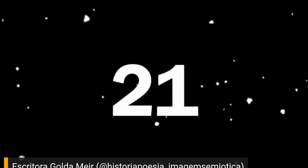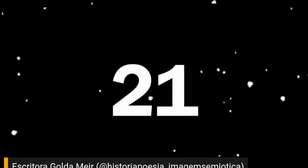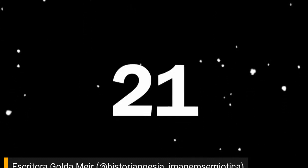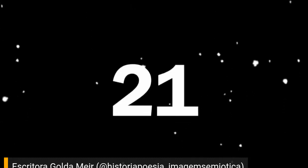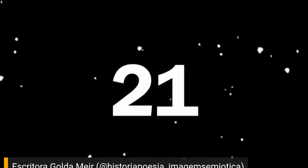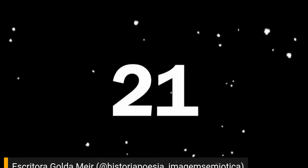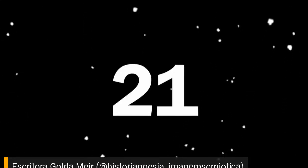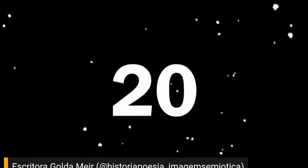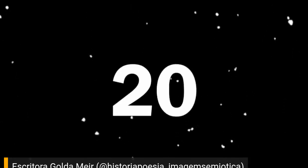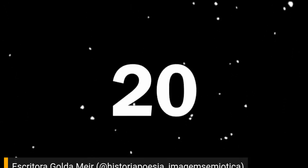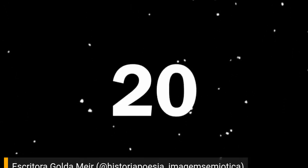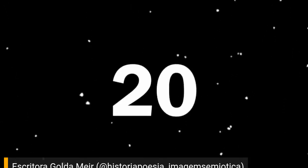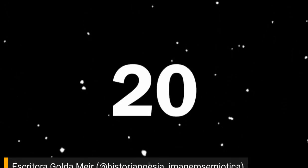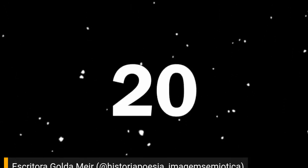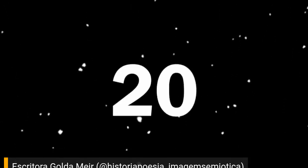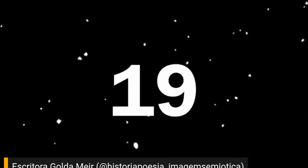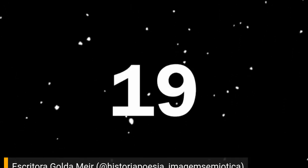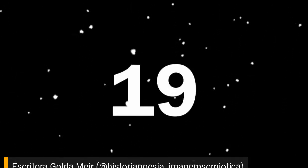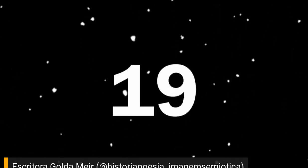Música